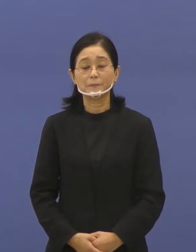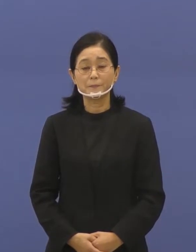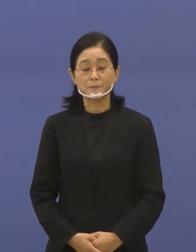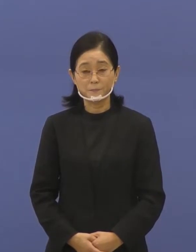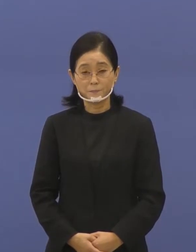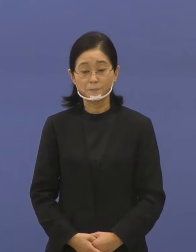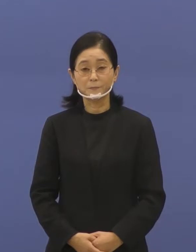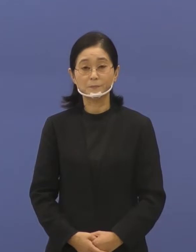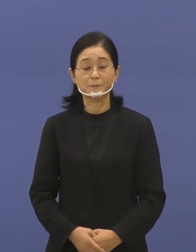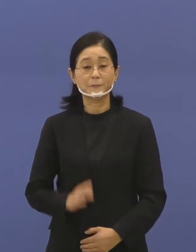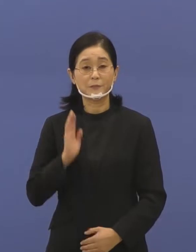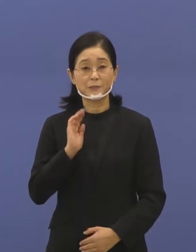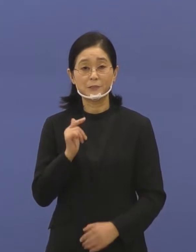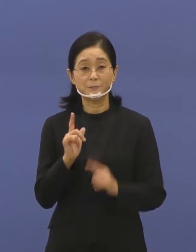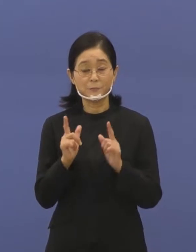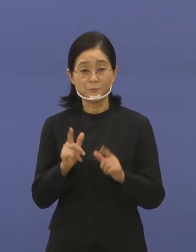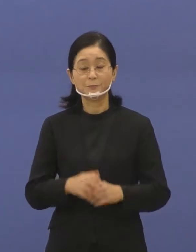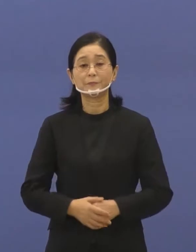さっき